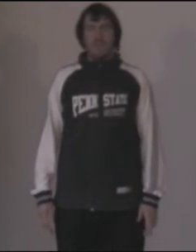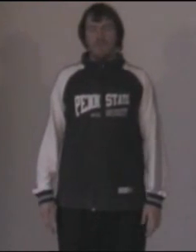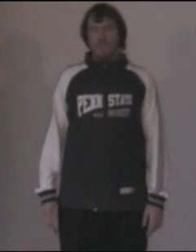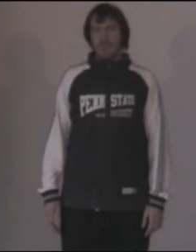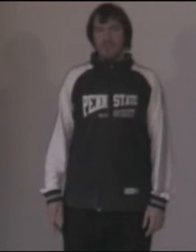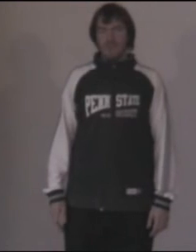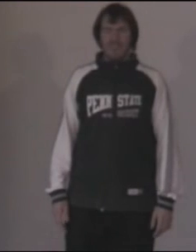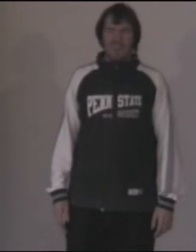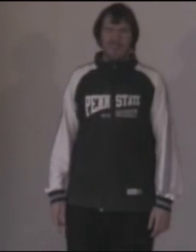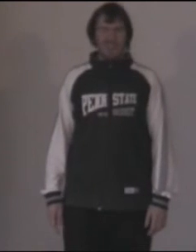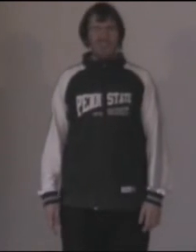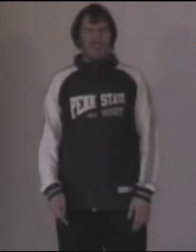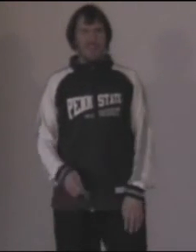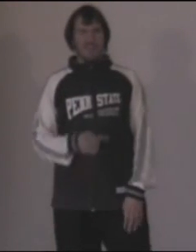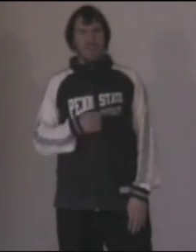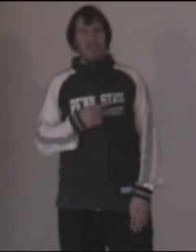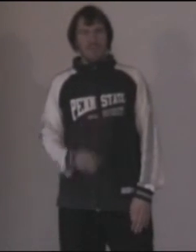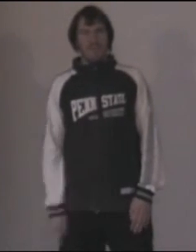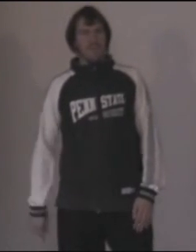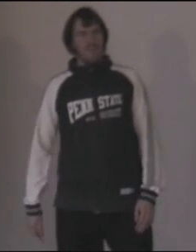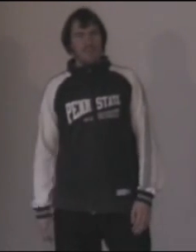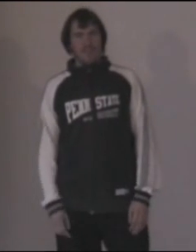Chiedo ad un altro, scusa, ma sai dove abita lui?